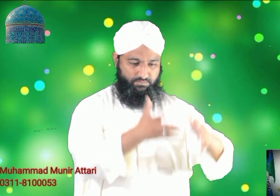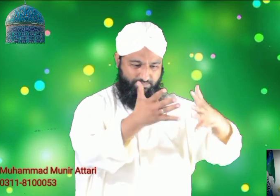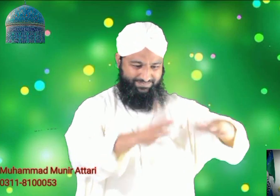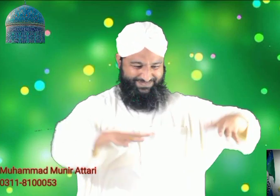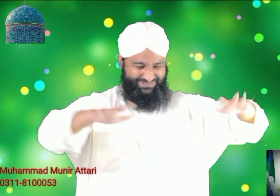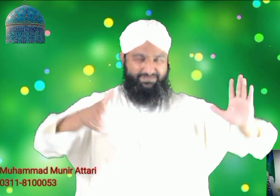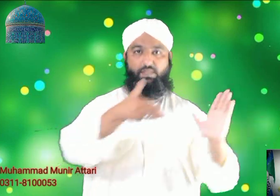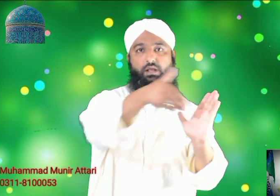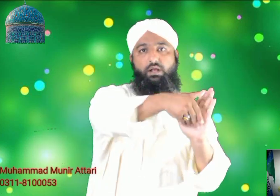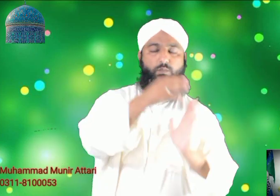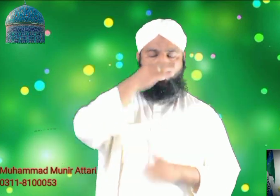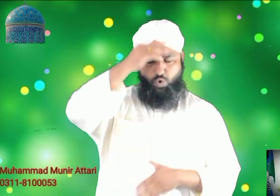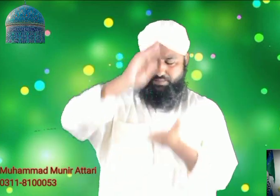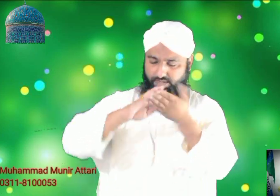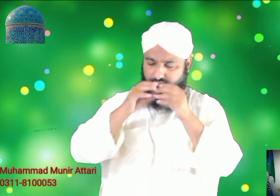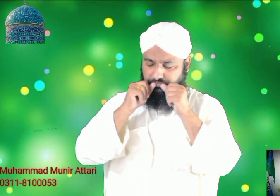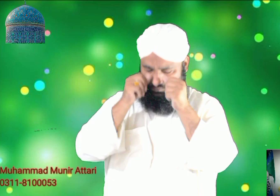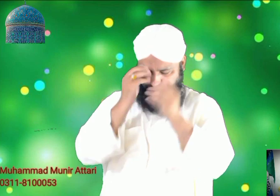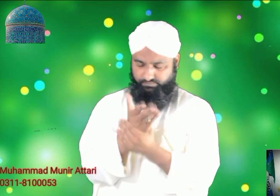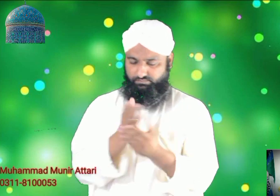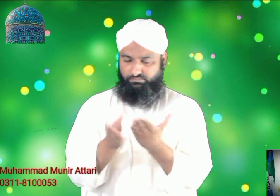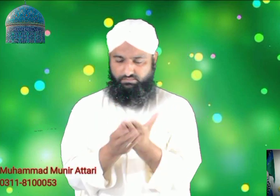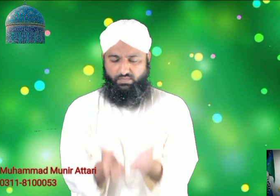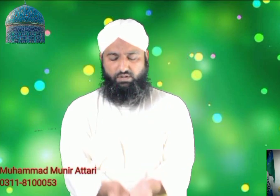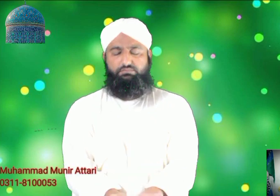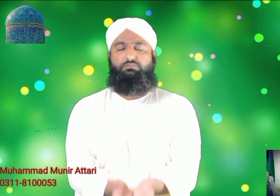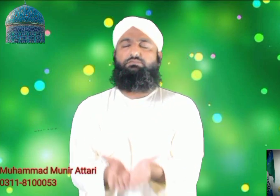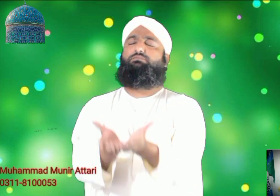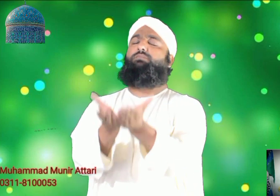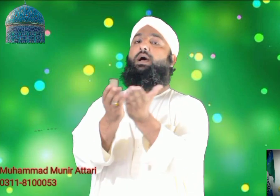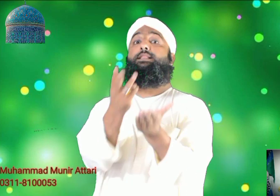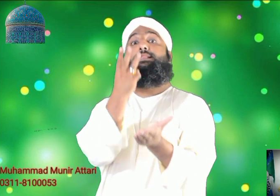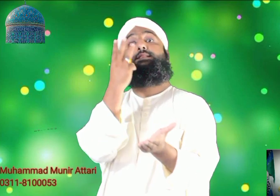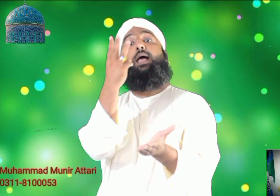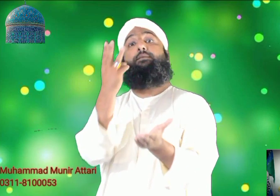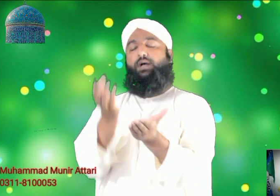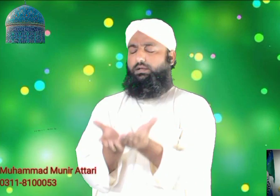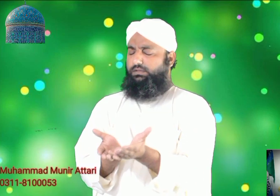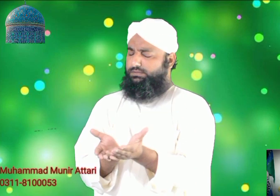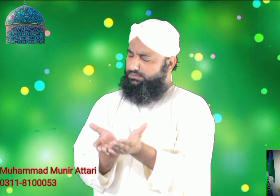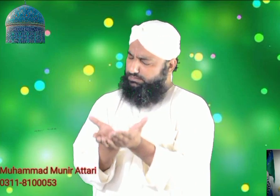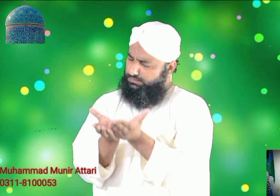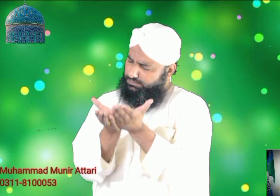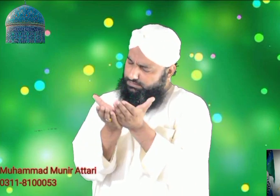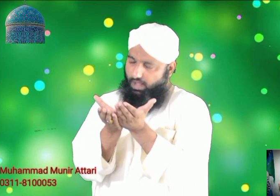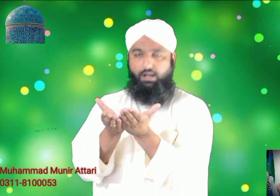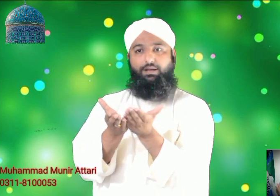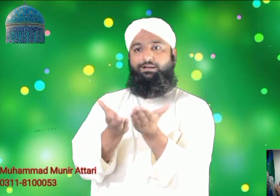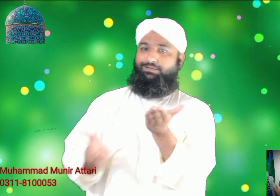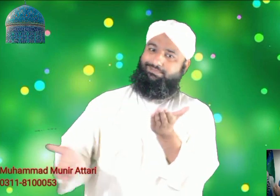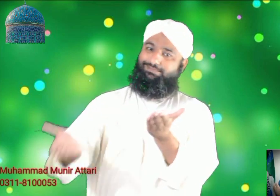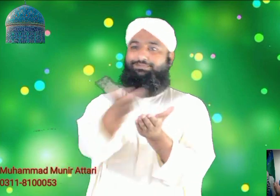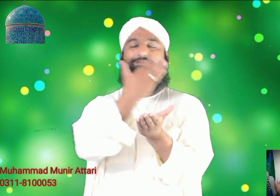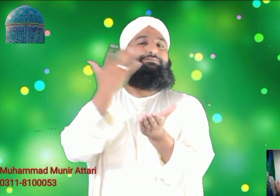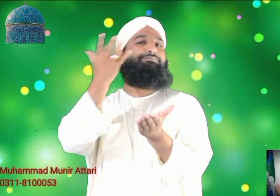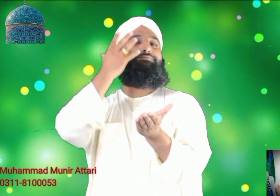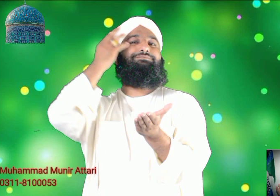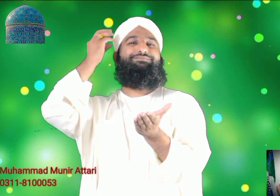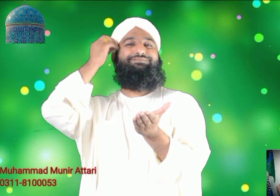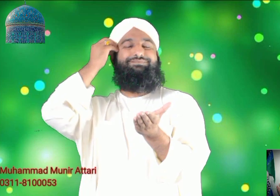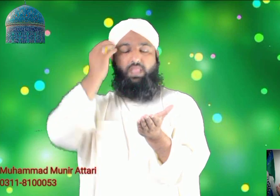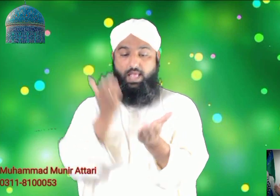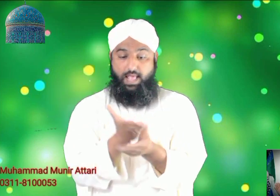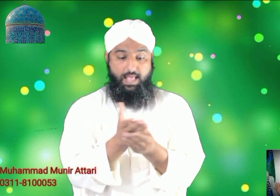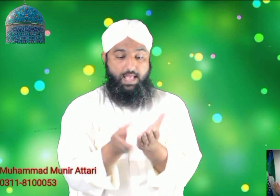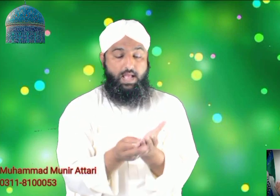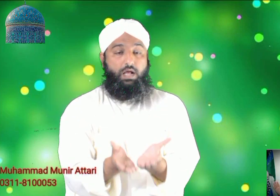گئے تو ہاتھ مبارک اٹھا کر 3 بار دعا فرمائی. تو پتہ چلا کہ مزارات پر یا قبرستان میں جا کے ہاتھ اٹھا کر